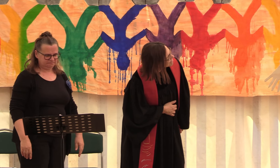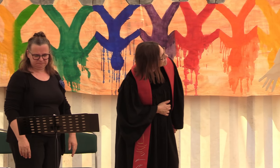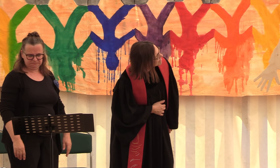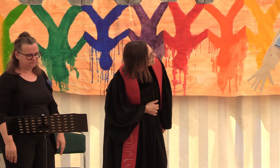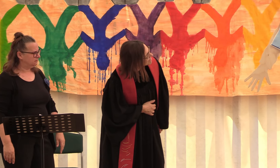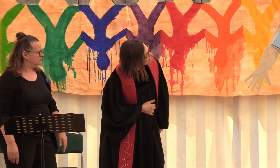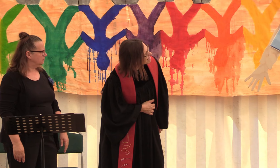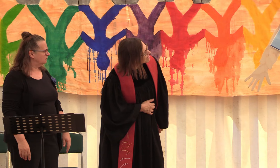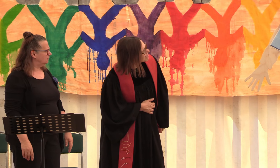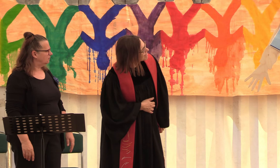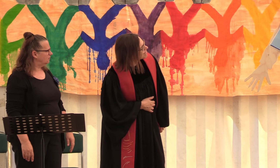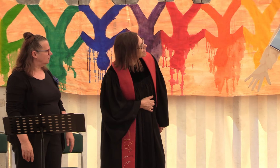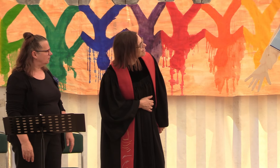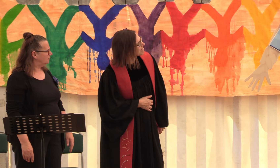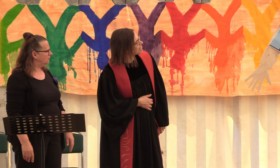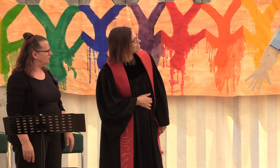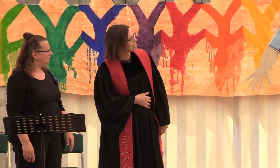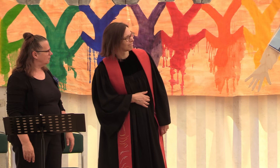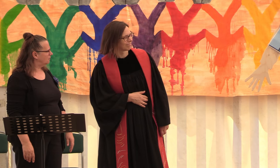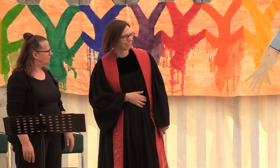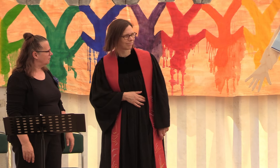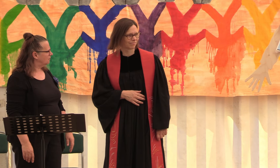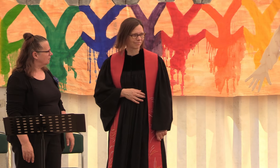Das ist auch ein Fehler.